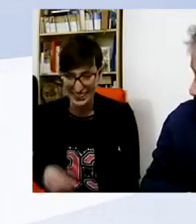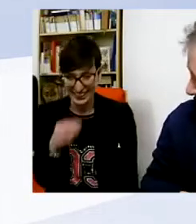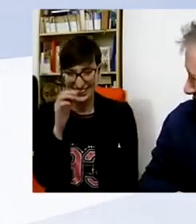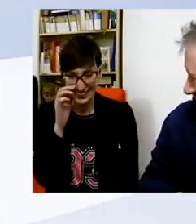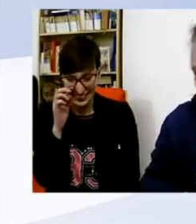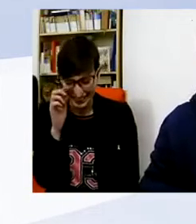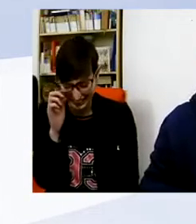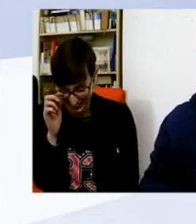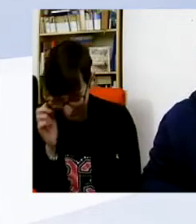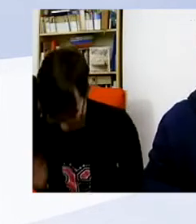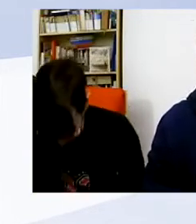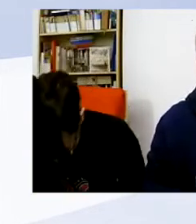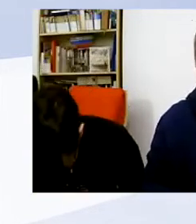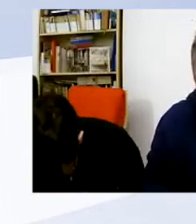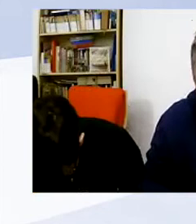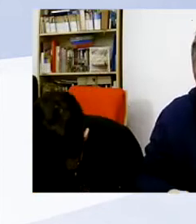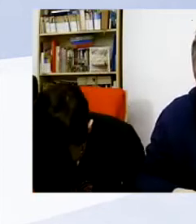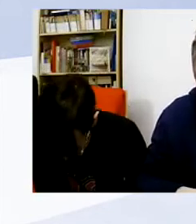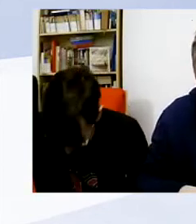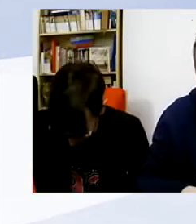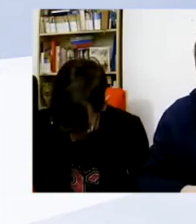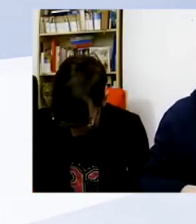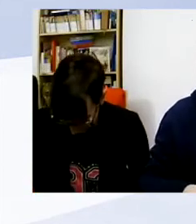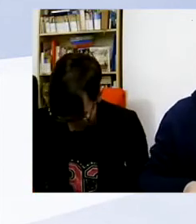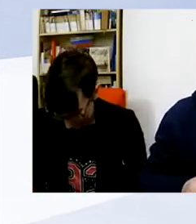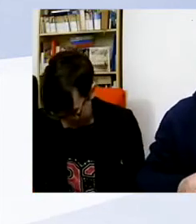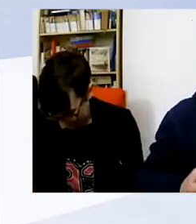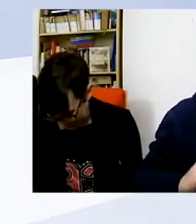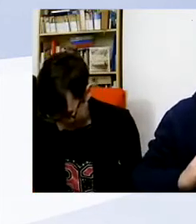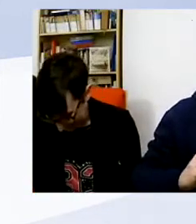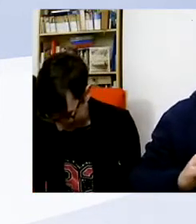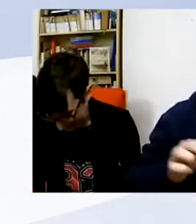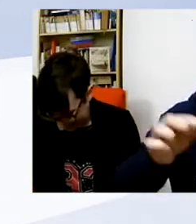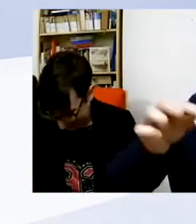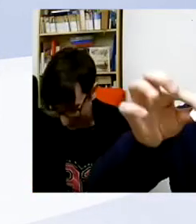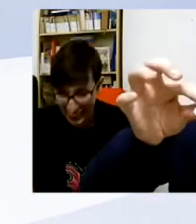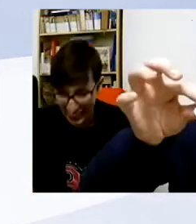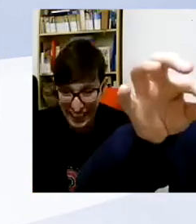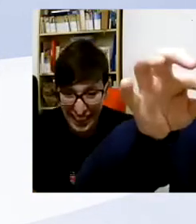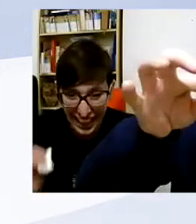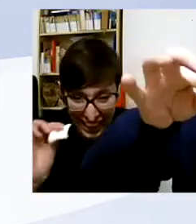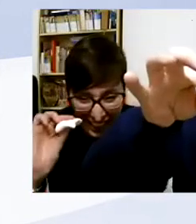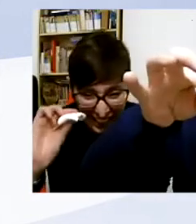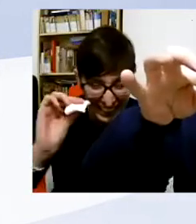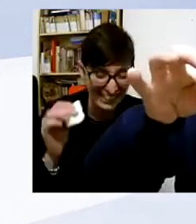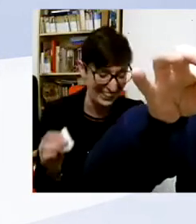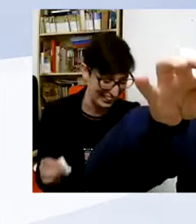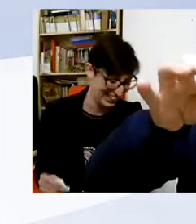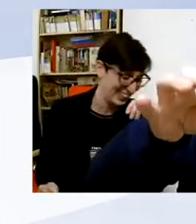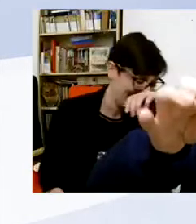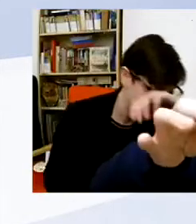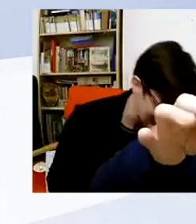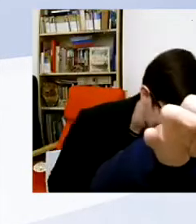Stiamo perdendo Veronica a un attacco di... Si vede. Le manca l'aria. No, scusa. Cos'è?